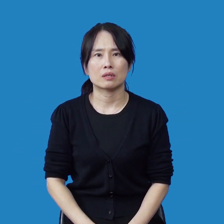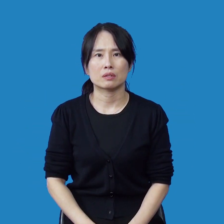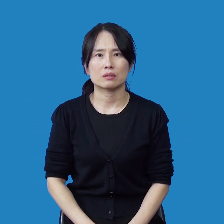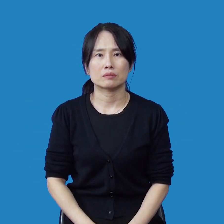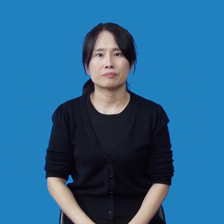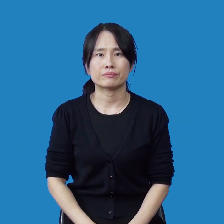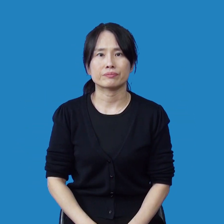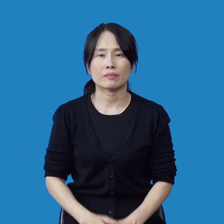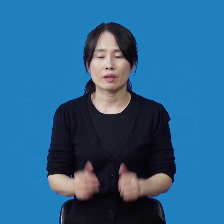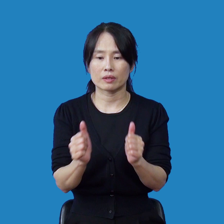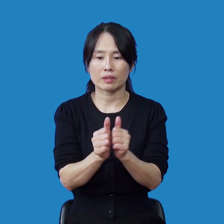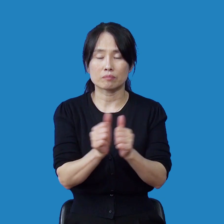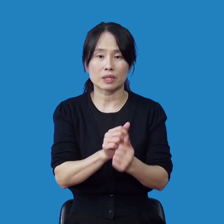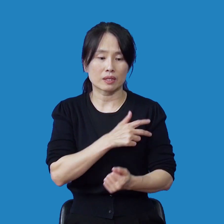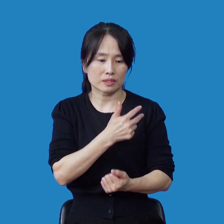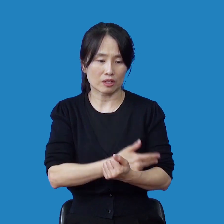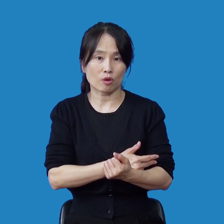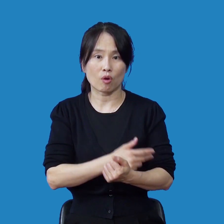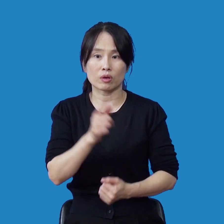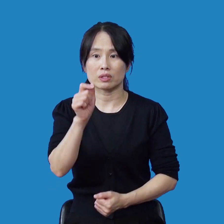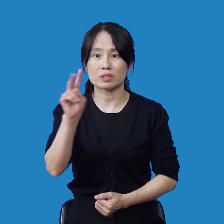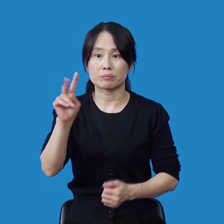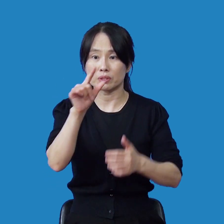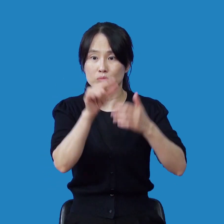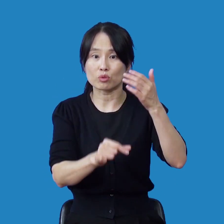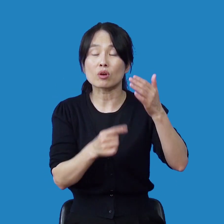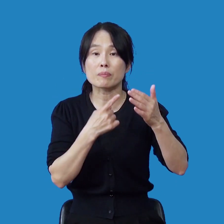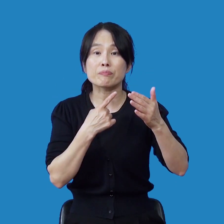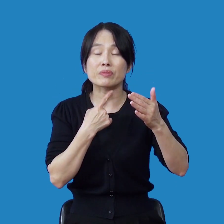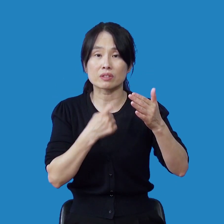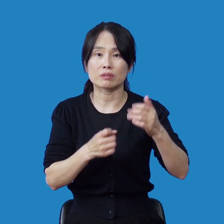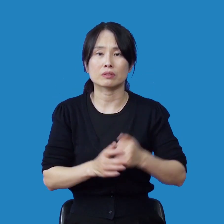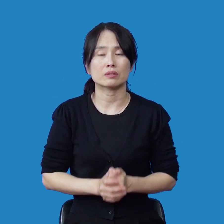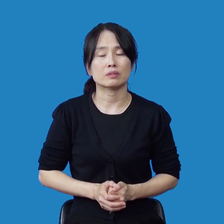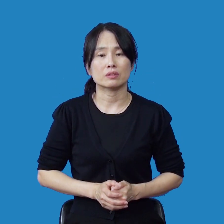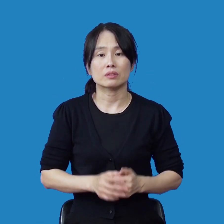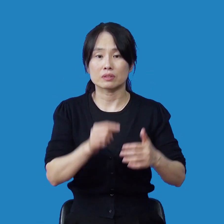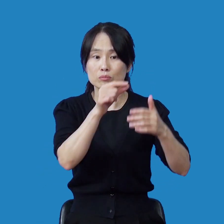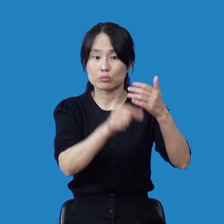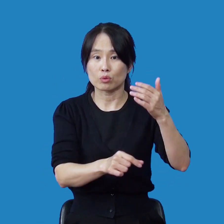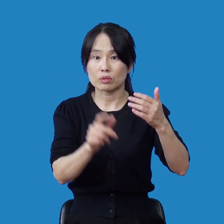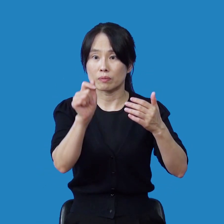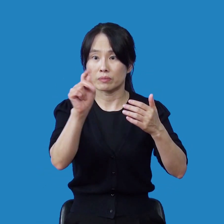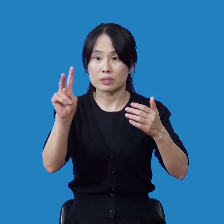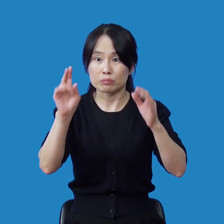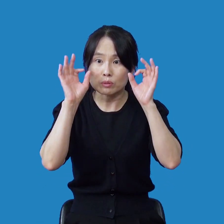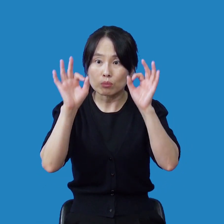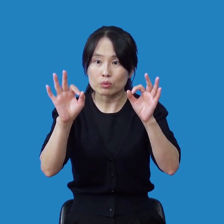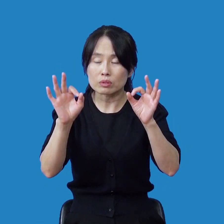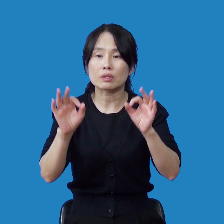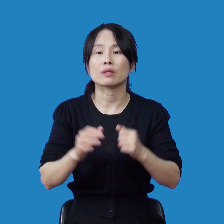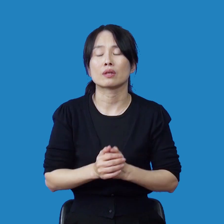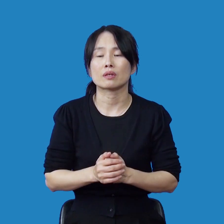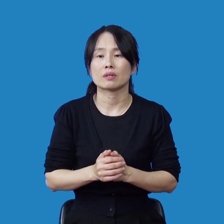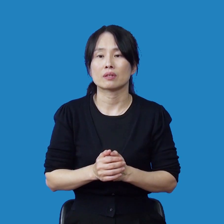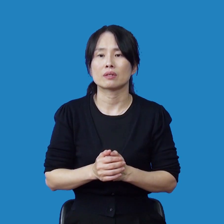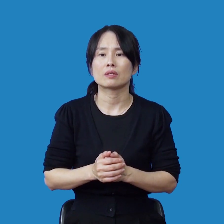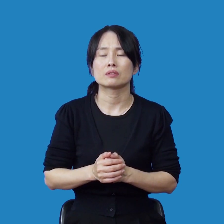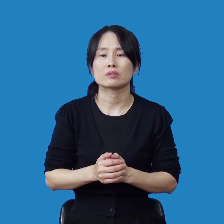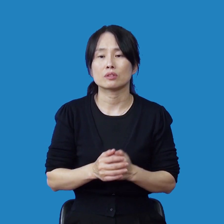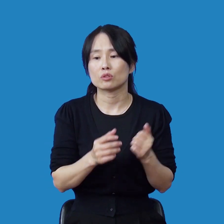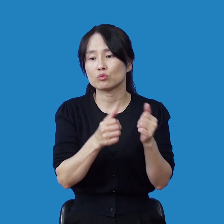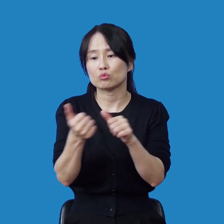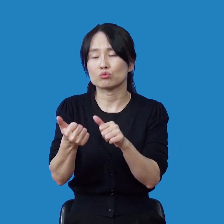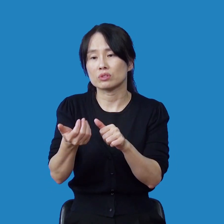남자의 자격이라는 TV 프로그램이 있습니다. 한 번은 그 프로그램에서 샘물 호스피스를 찾아갔습니다. 죽음을